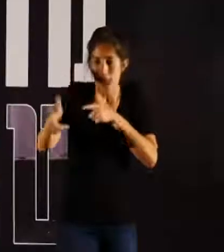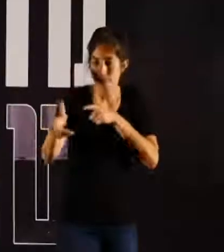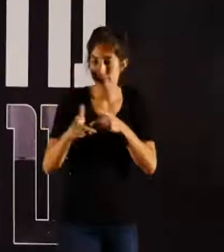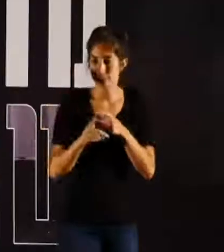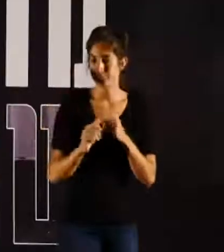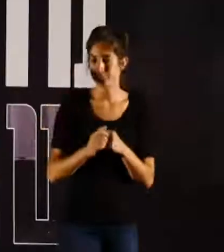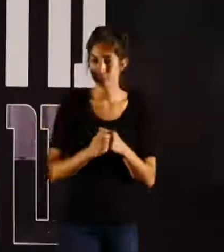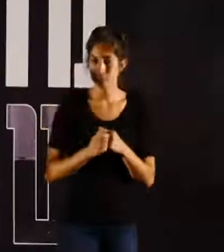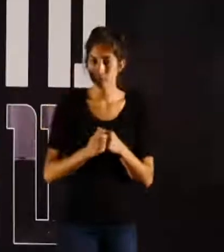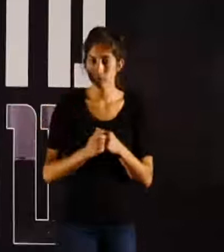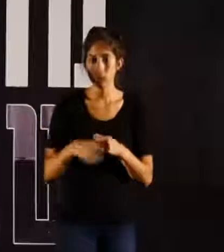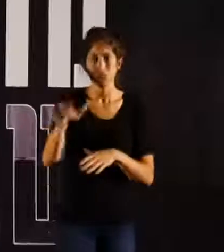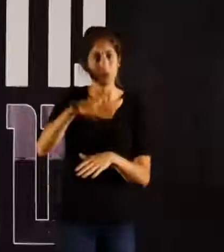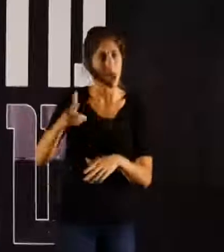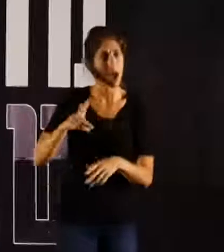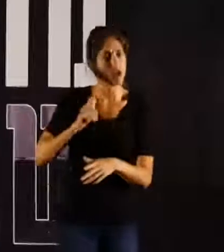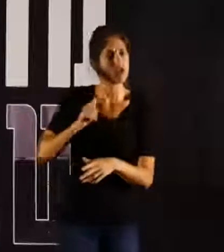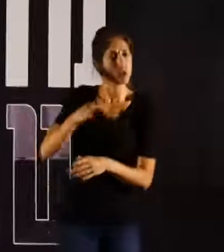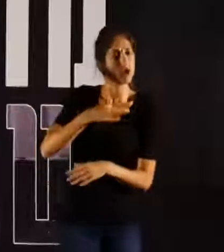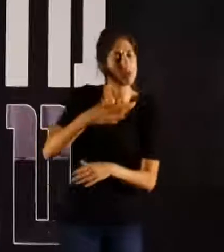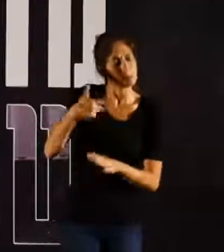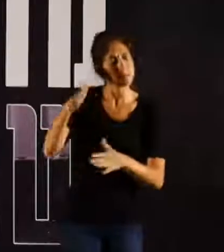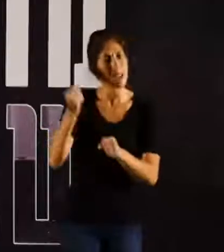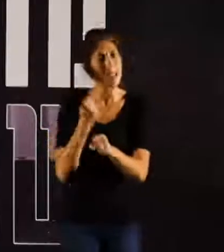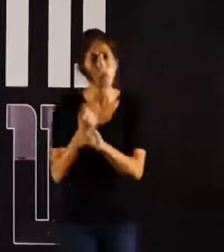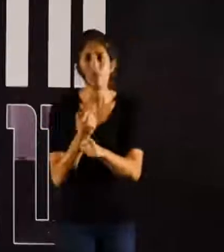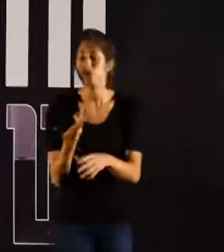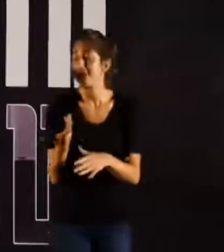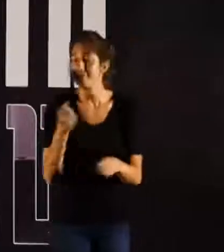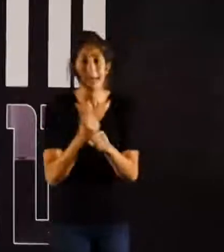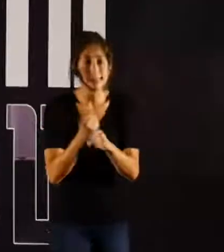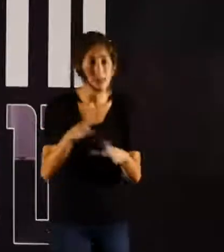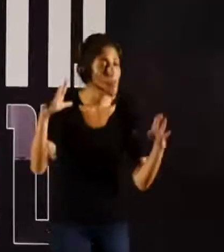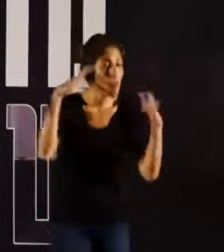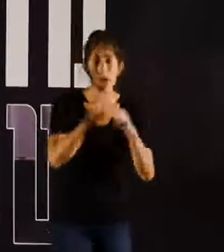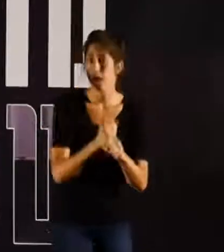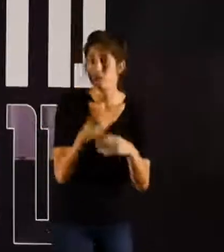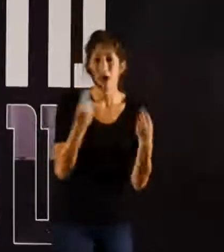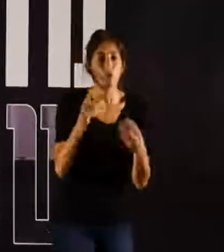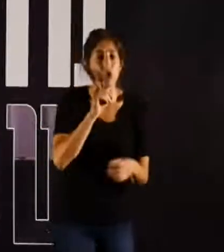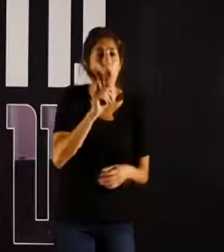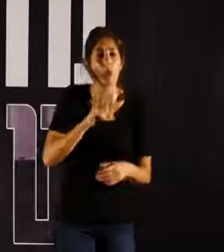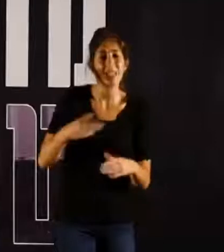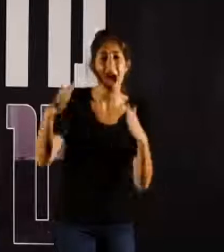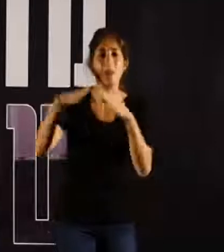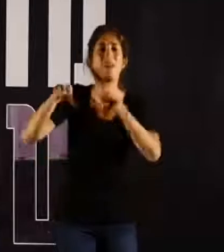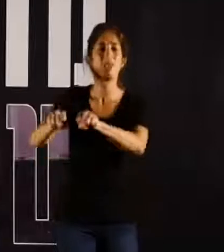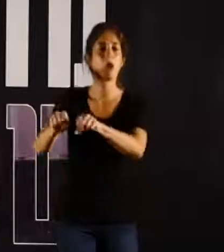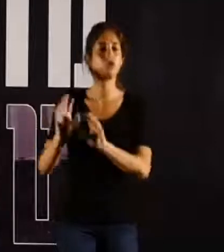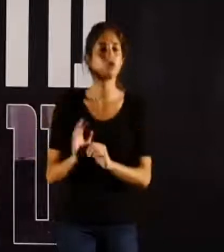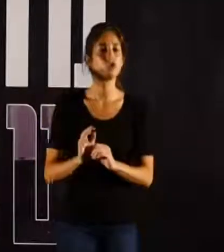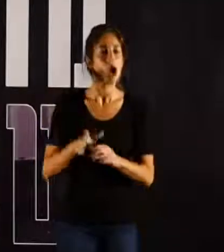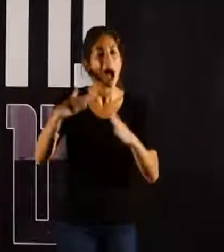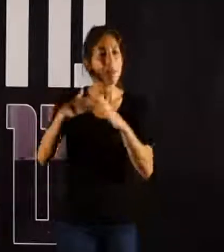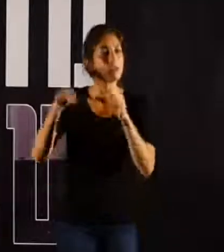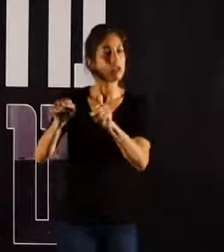שלי הלכנו לעשות פעילות שעשינו כמעט כל ערב, משהו שקוראים לו אלמנת קש.